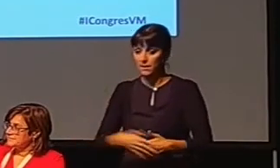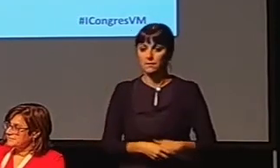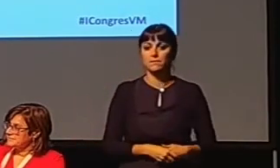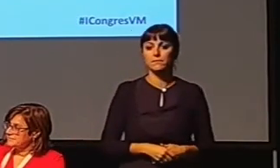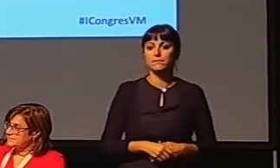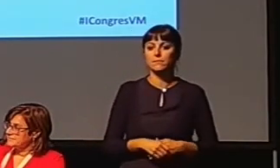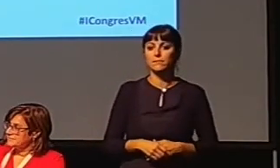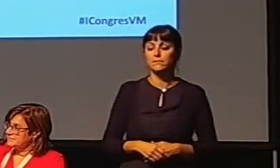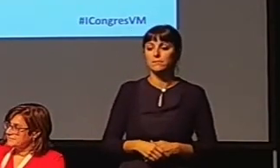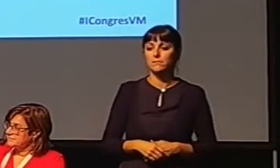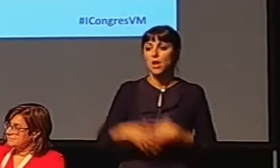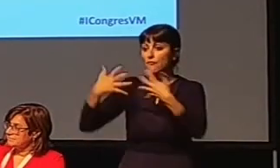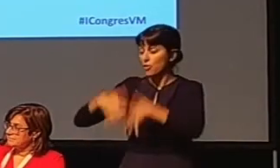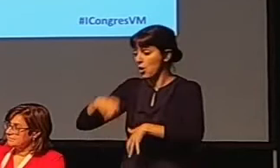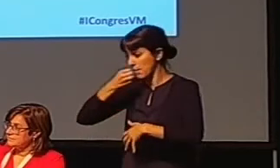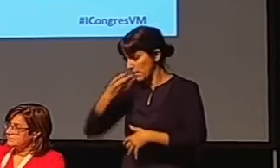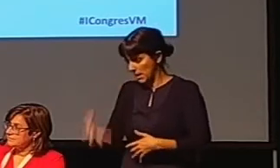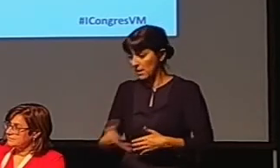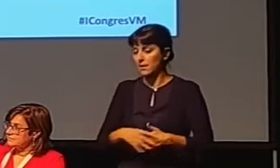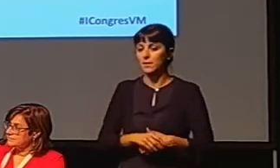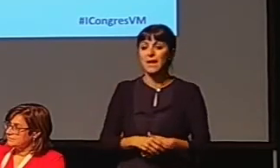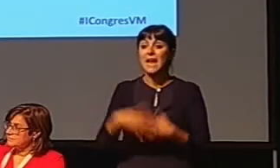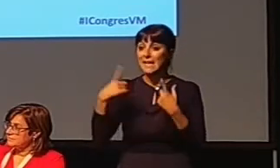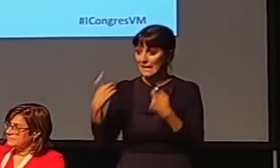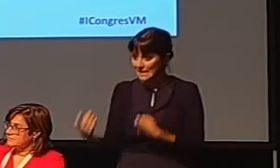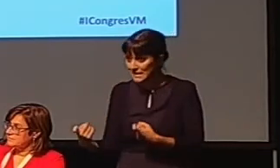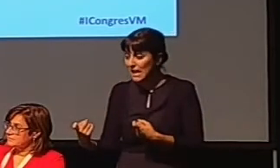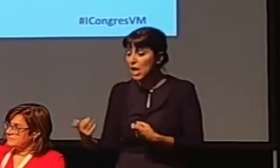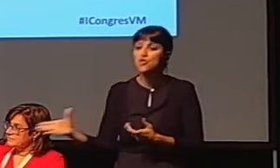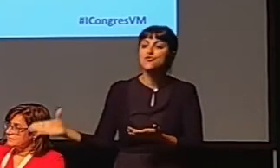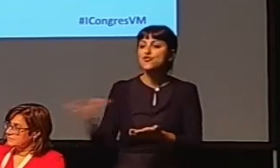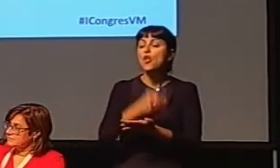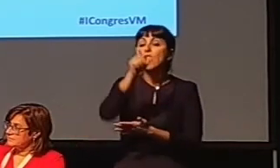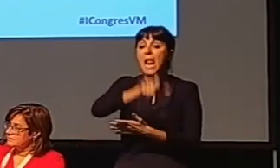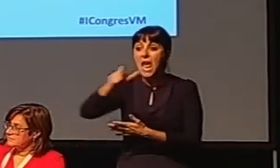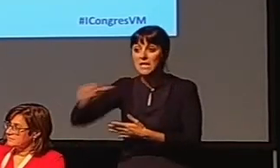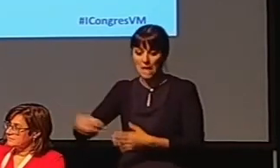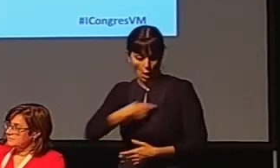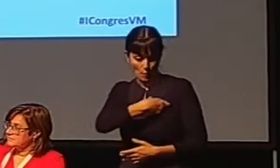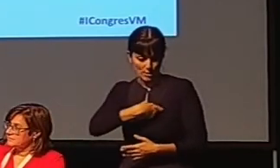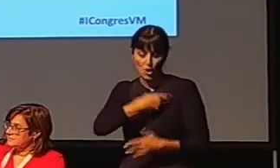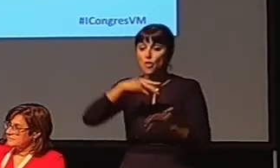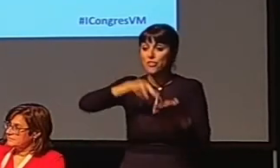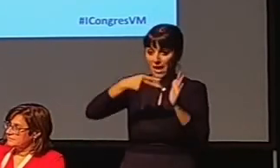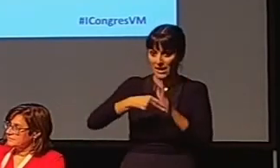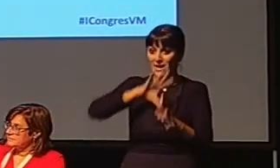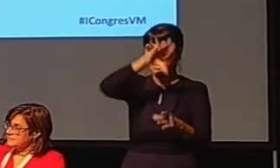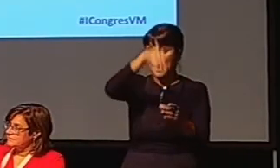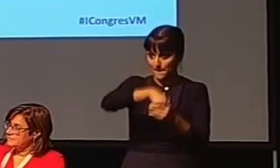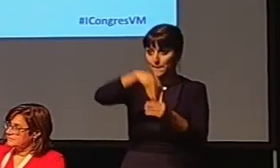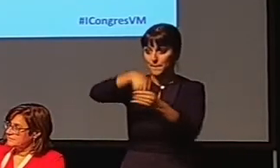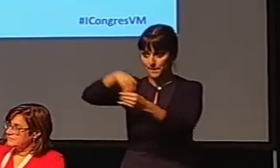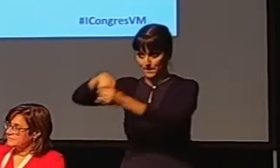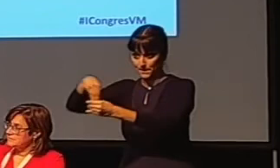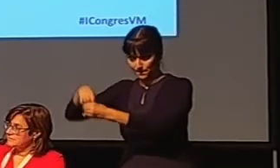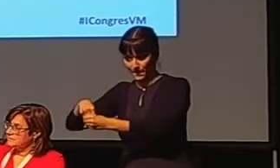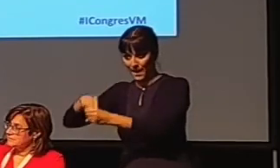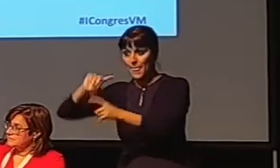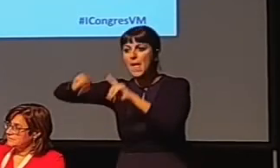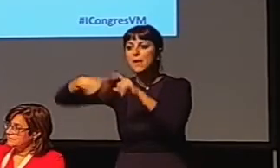i que funcioni bé, i necessitem que tota la gent que està implicada en les comissions tècniques després aconsegueixi que els